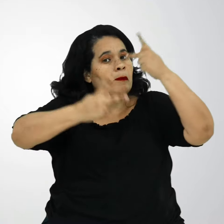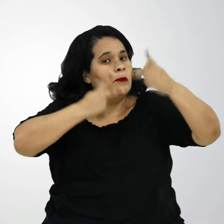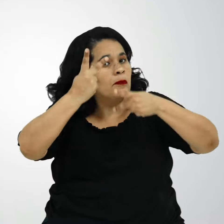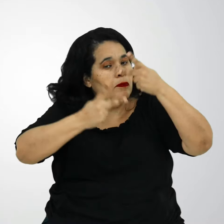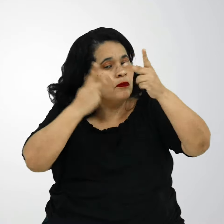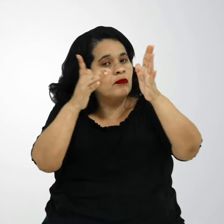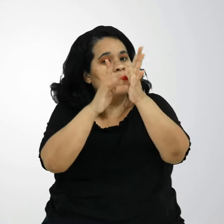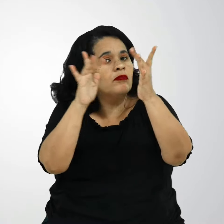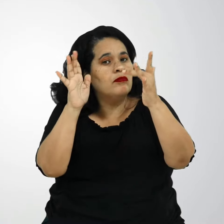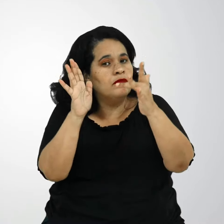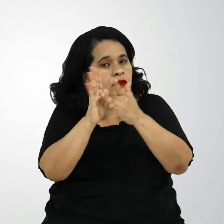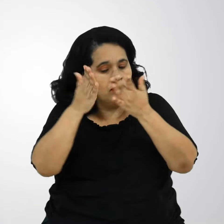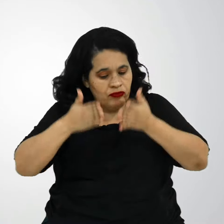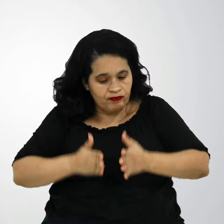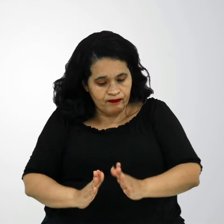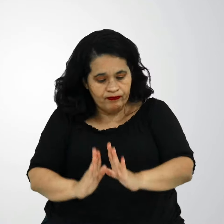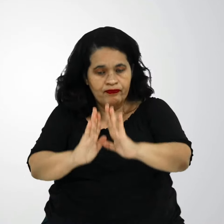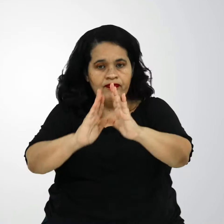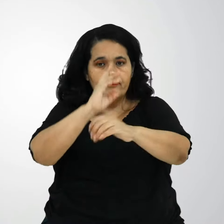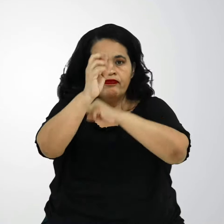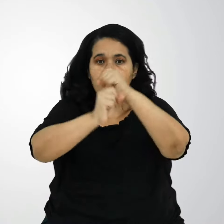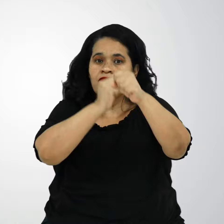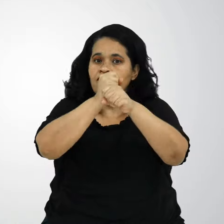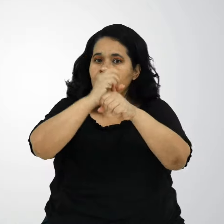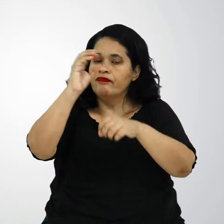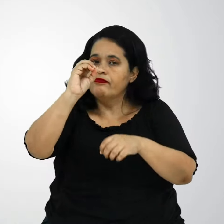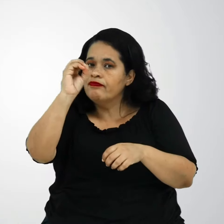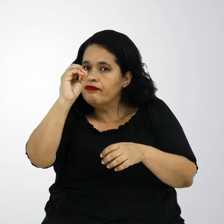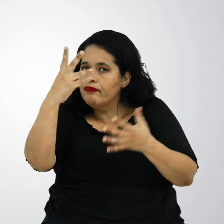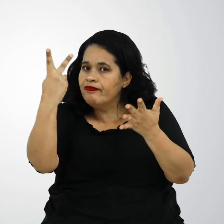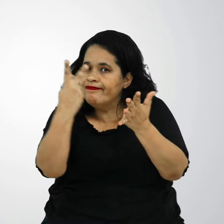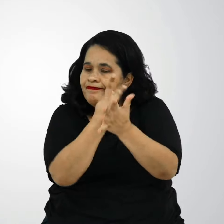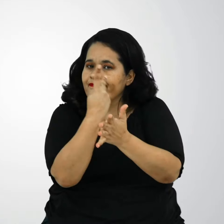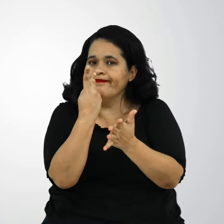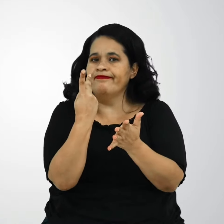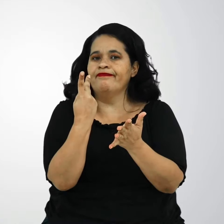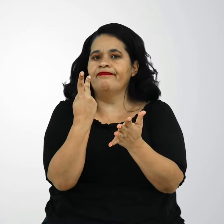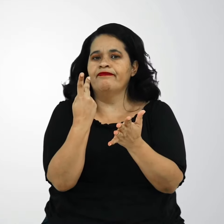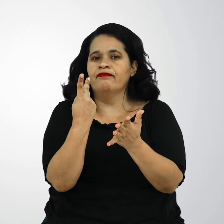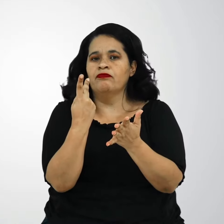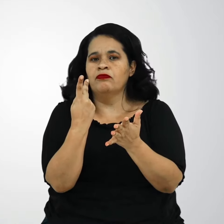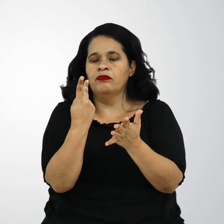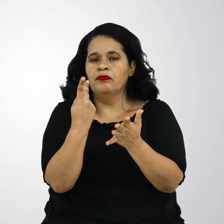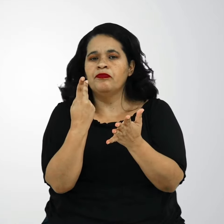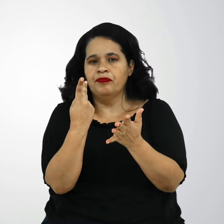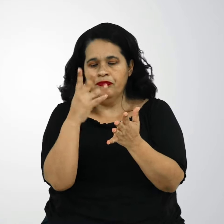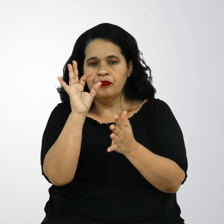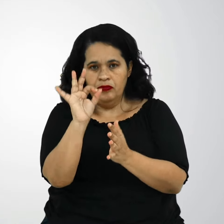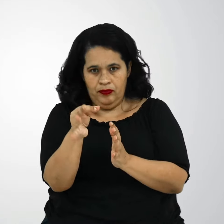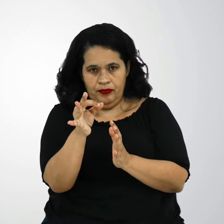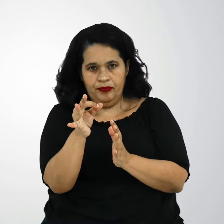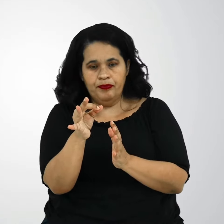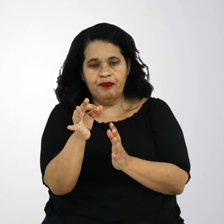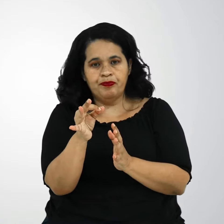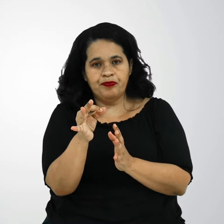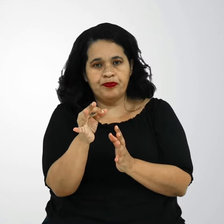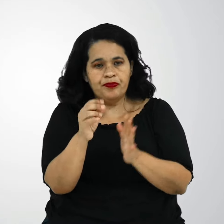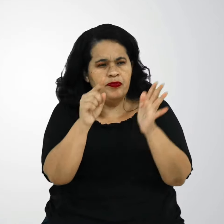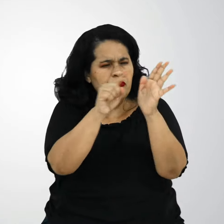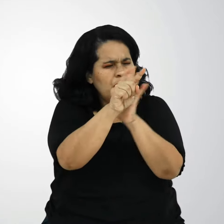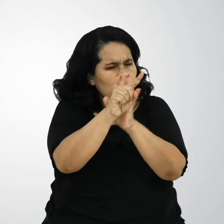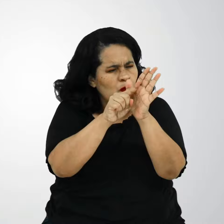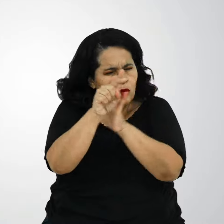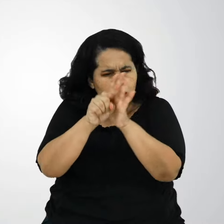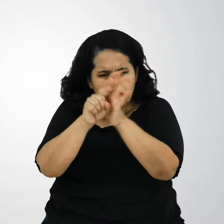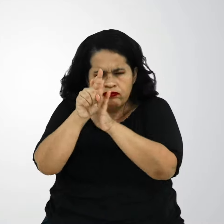foi feito um cálculo, né, por um monge que foi escolhido, e ele errou essa data, e depois isso é corrigido, e pesquisas mais